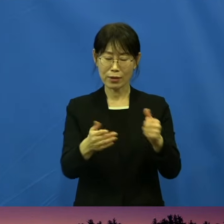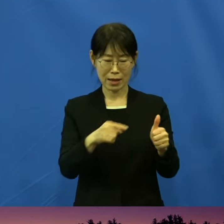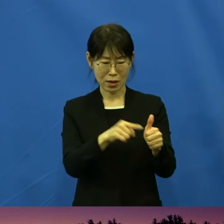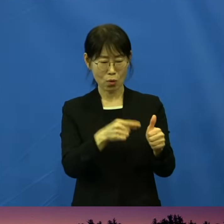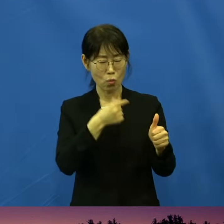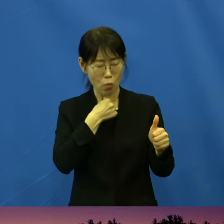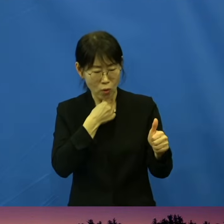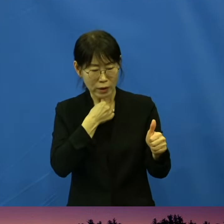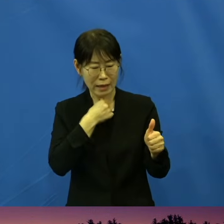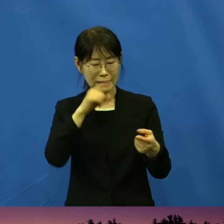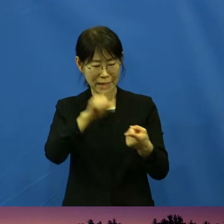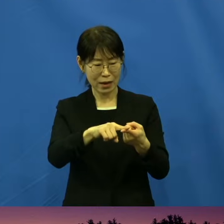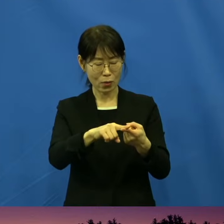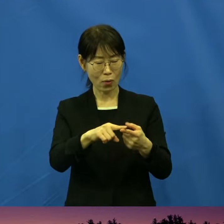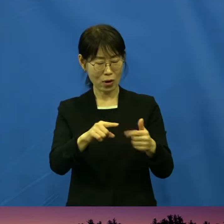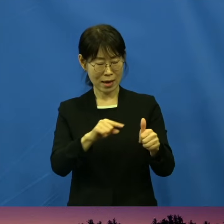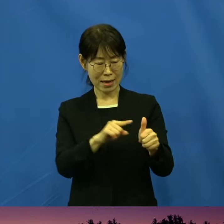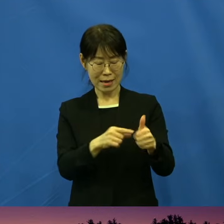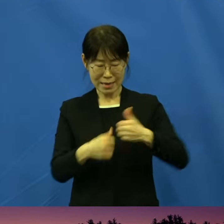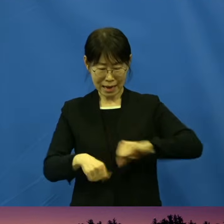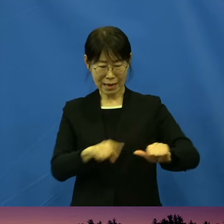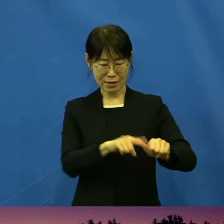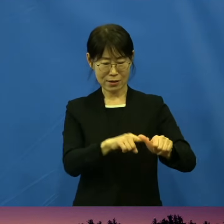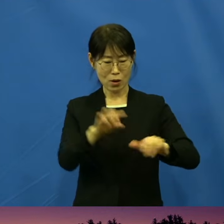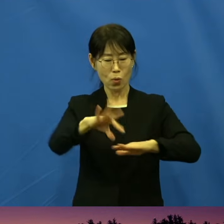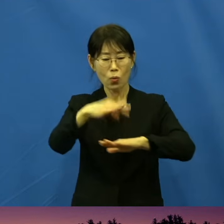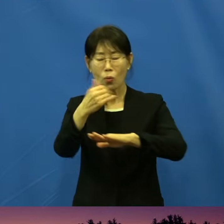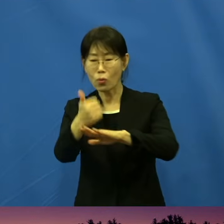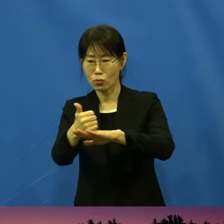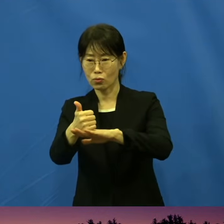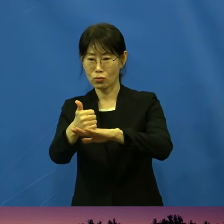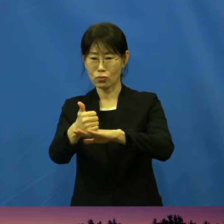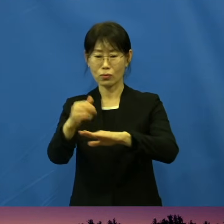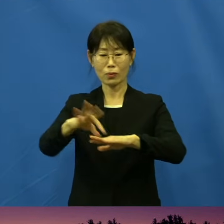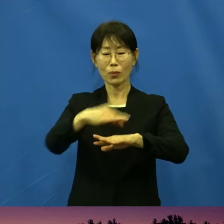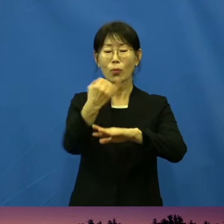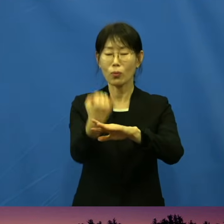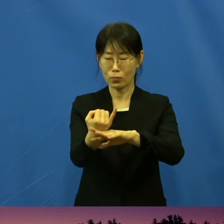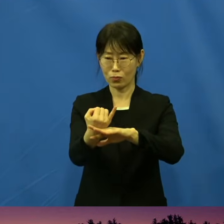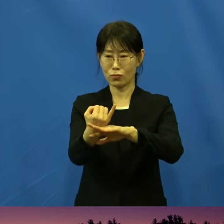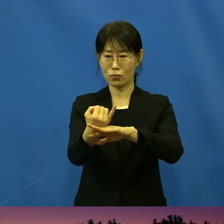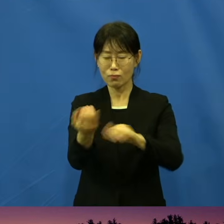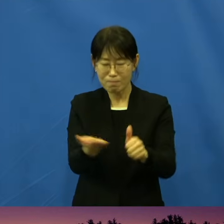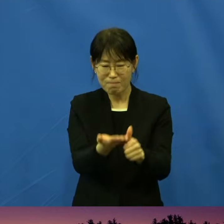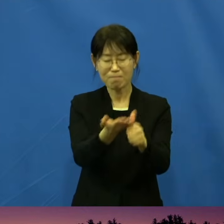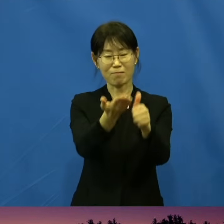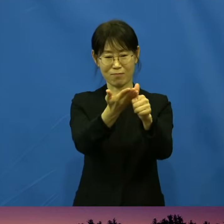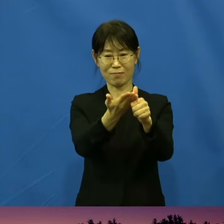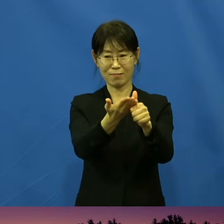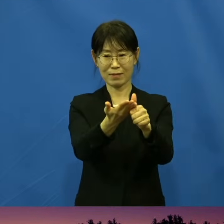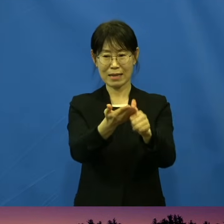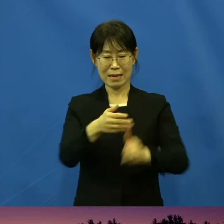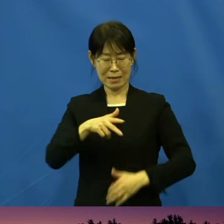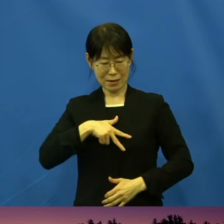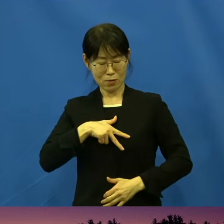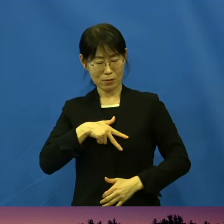그가 왕이요 공주가 되게 하고, 그죠? 그 자존심이 그냥